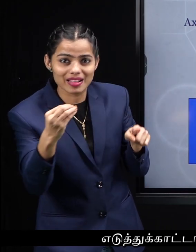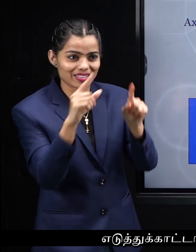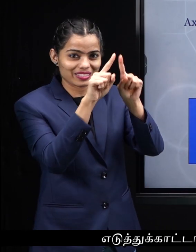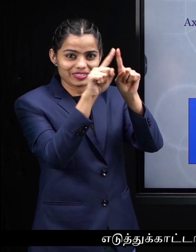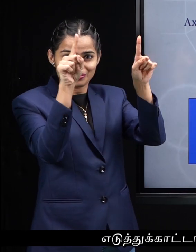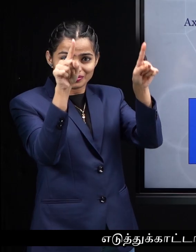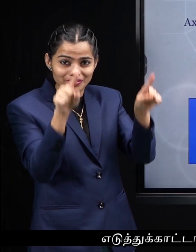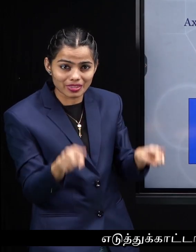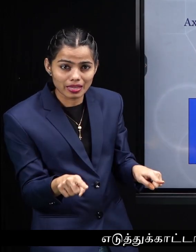சொல்லலாம்.